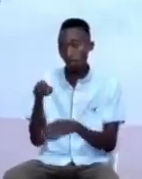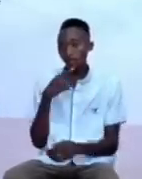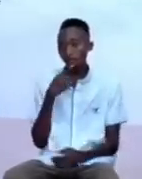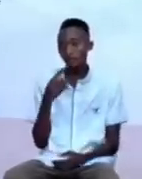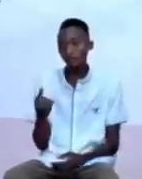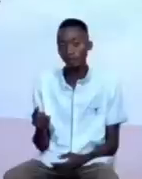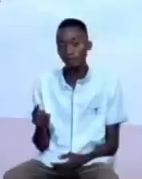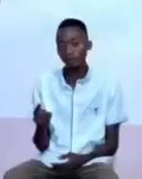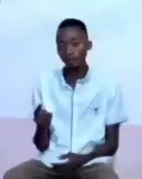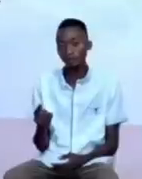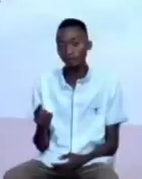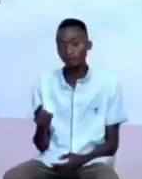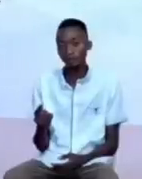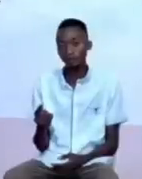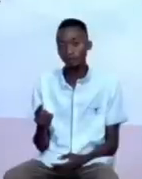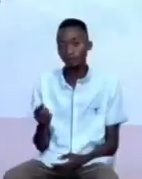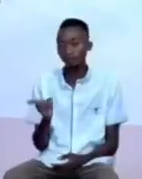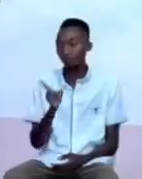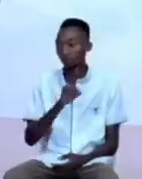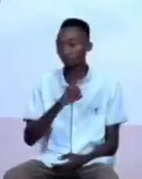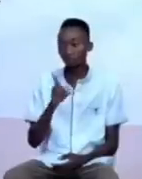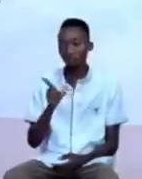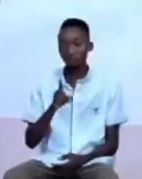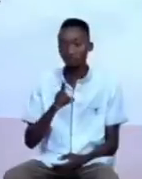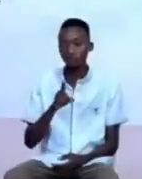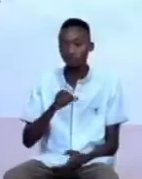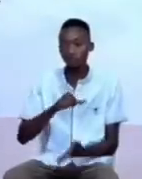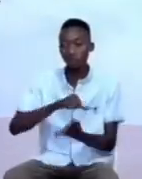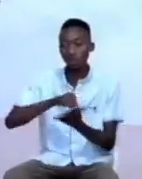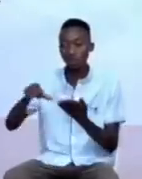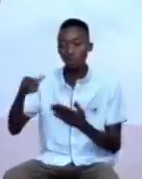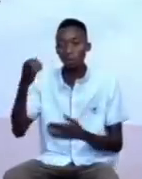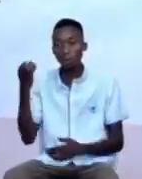ya kimbingu yenyewe inasema hivi, usilipe baya kwa.